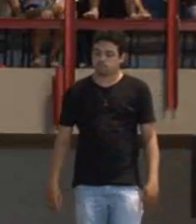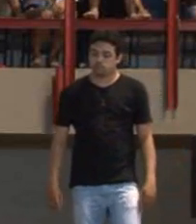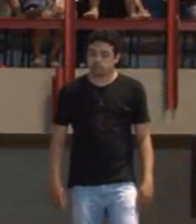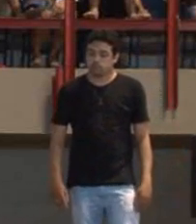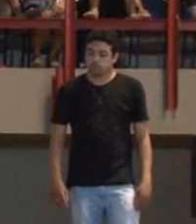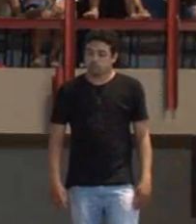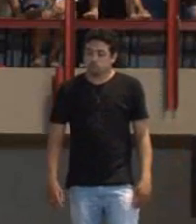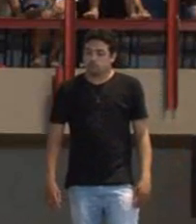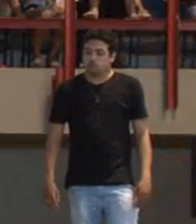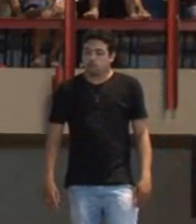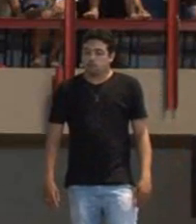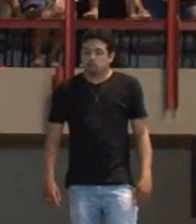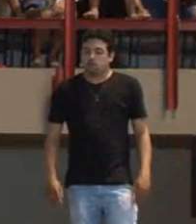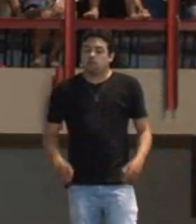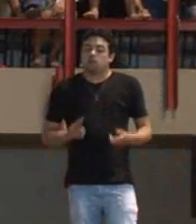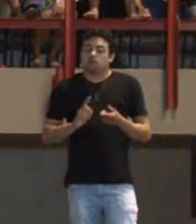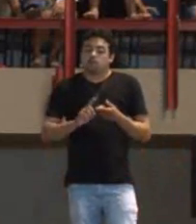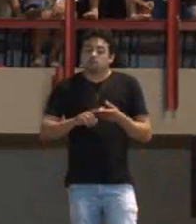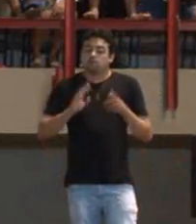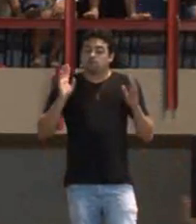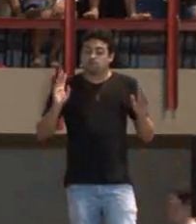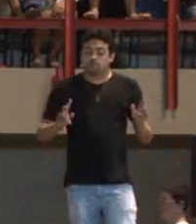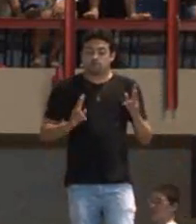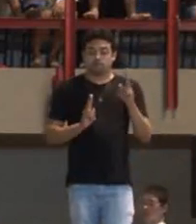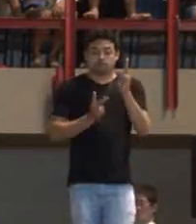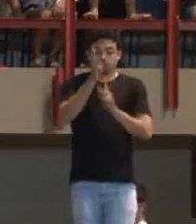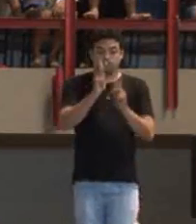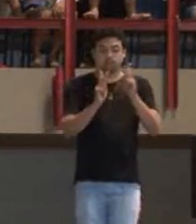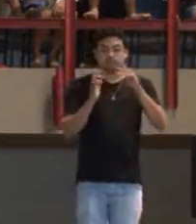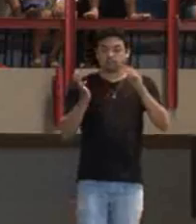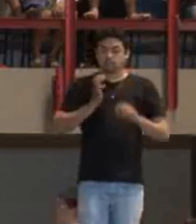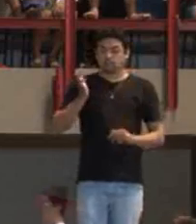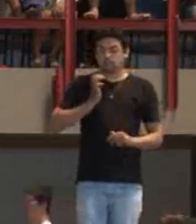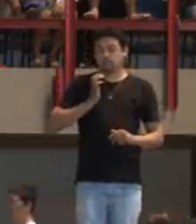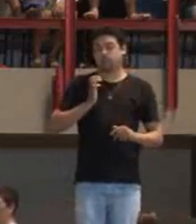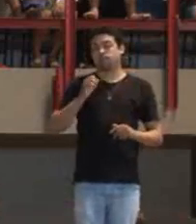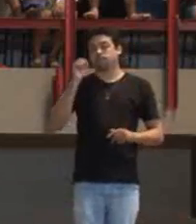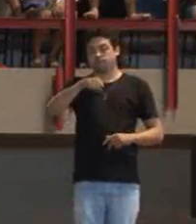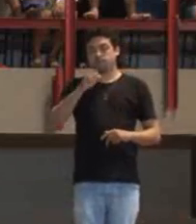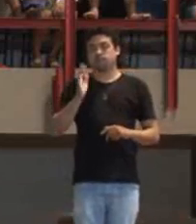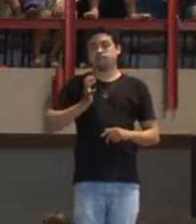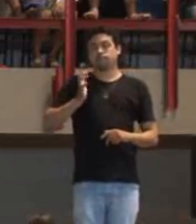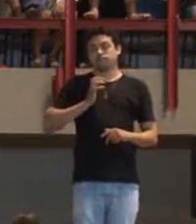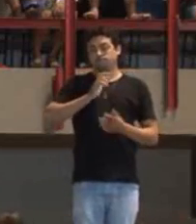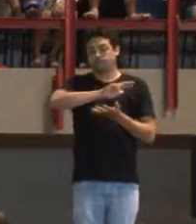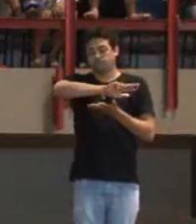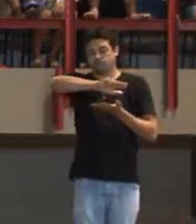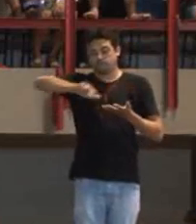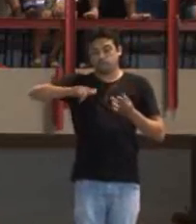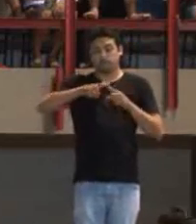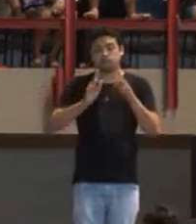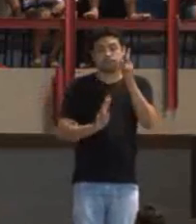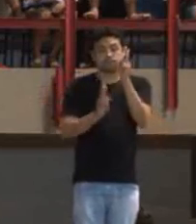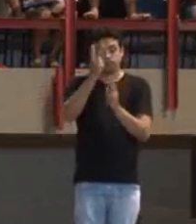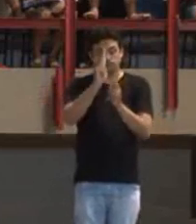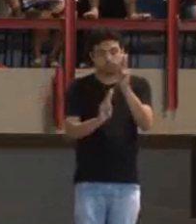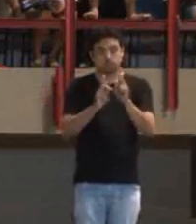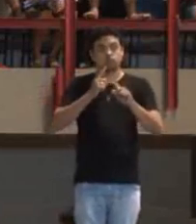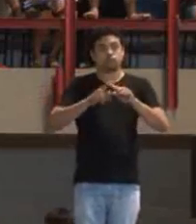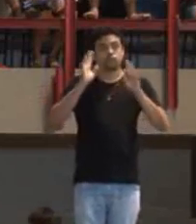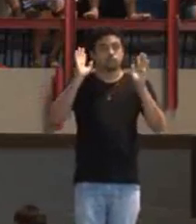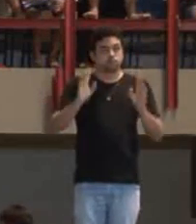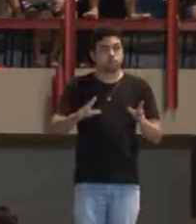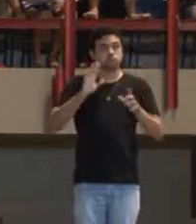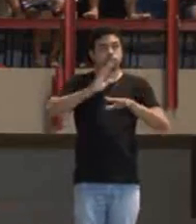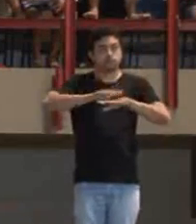certo? Então, a indústria do petróleo é uma indústria rica, extremamente rica, né? O petróleo, além de